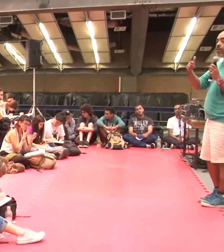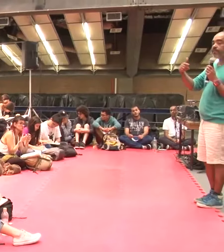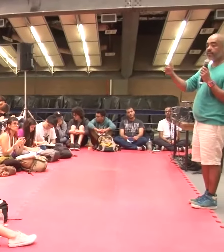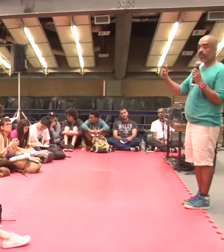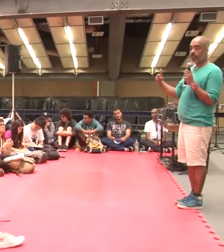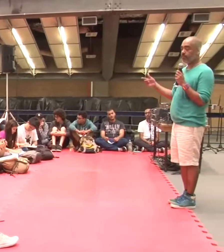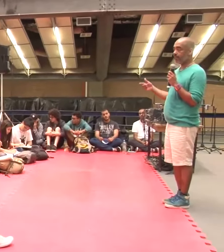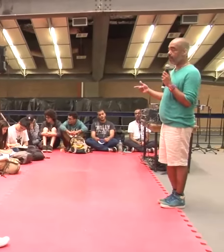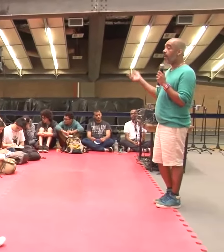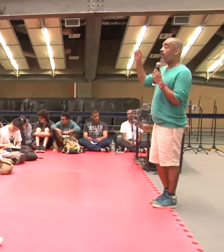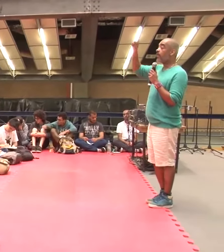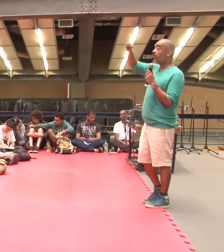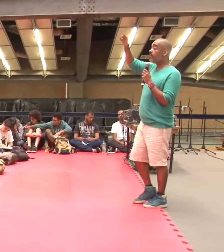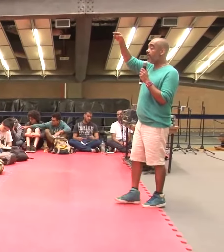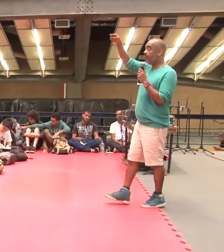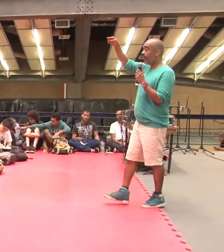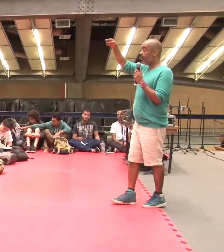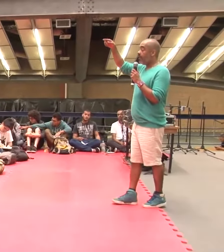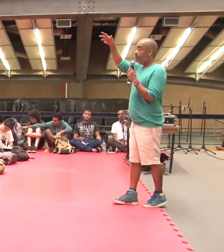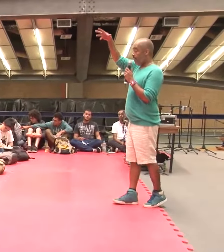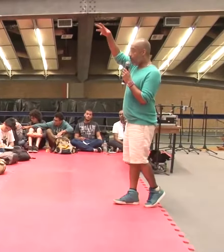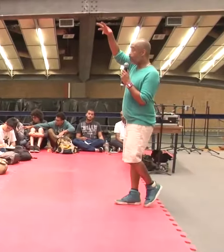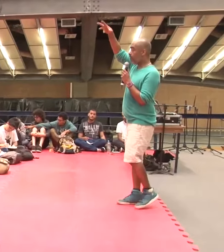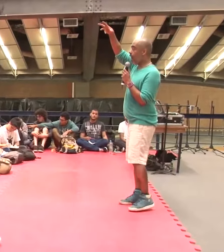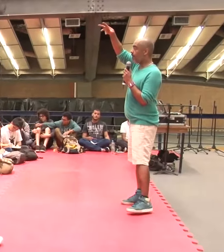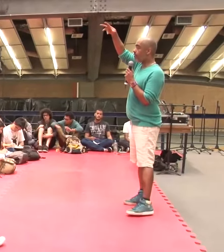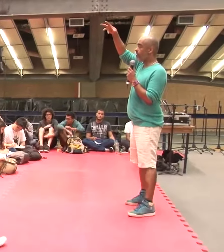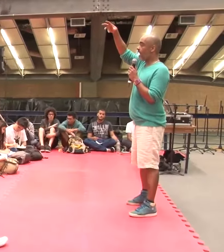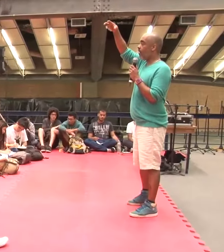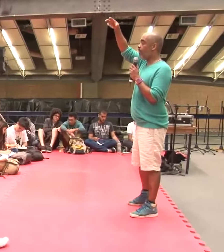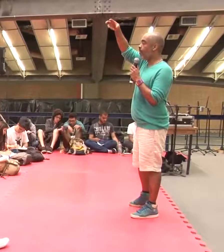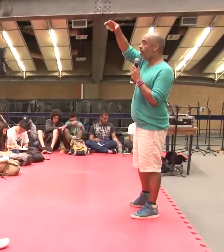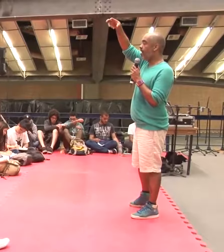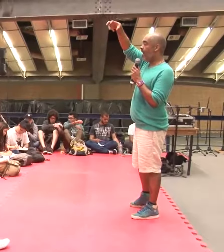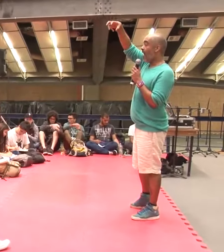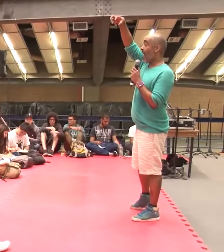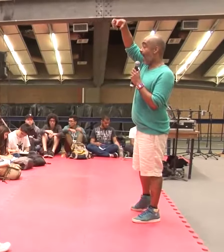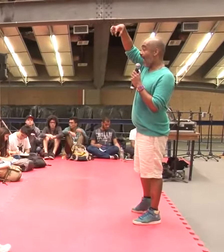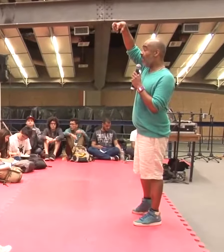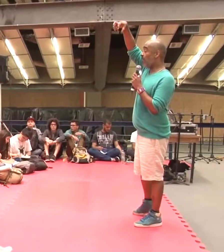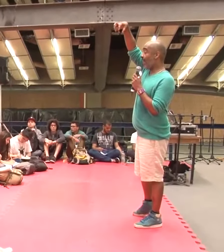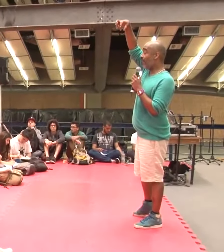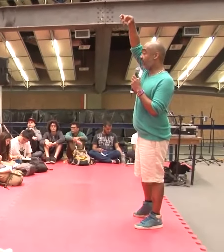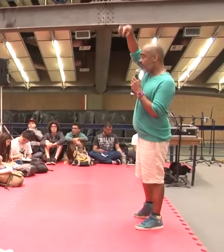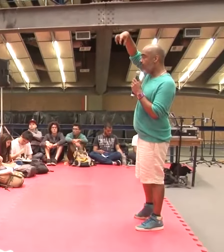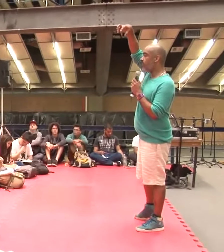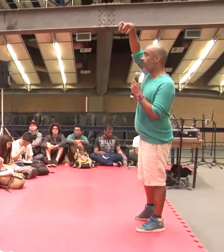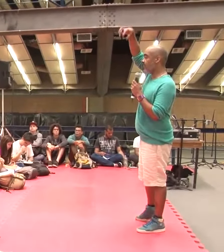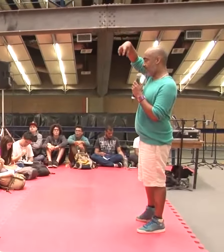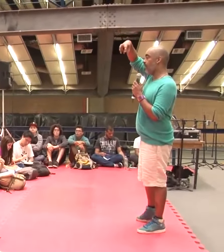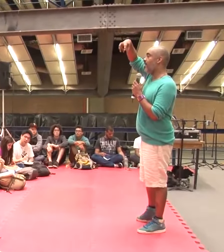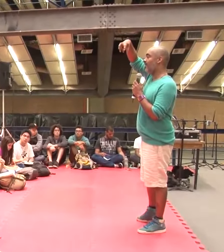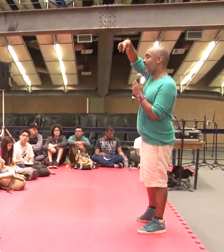são muitas de aproximação. Inclusive, enquanto obra, José, opor a função